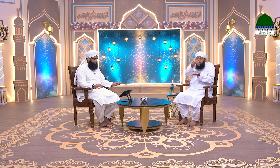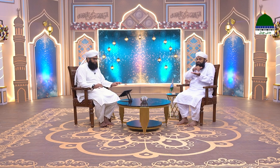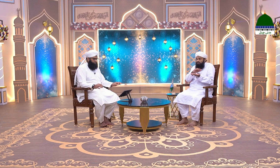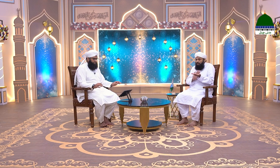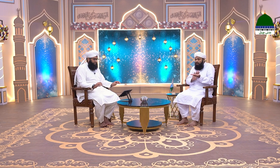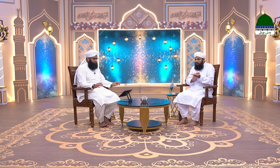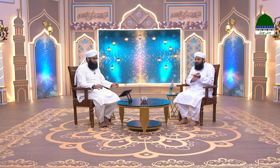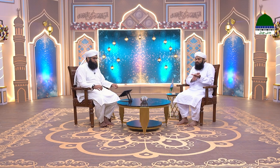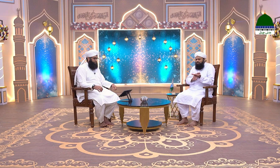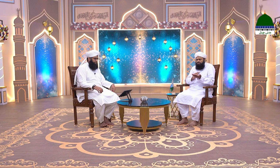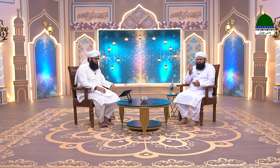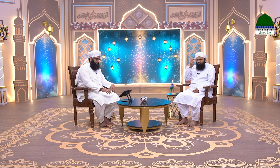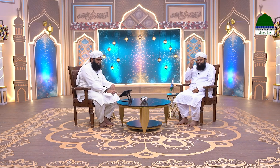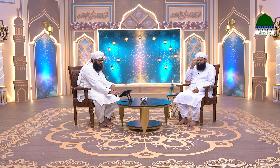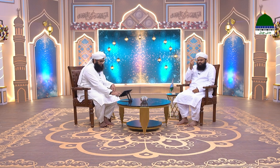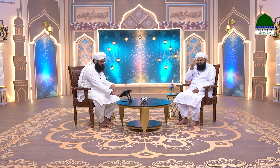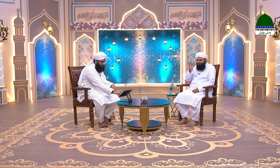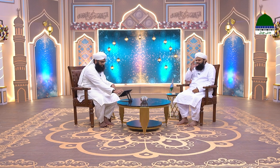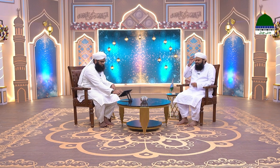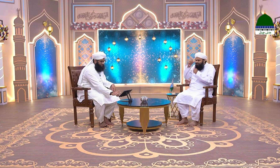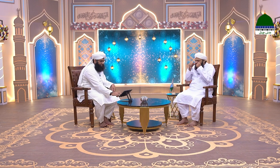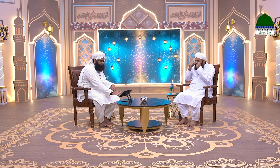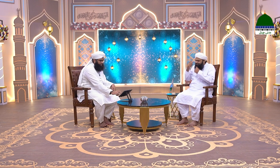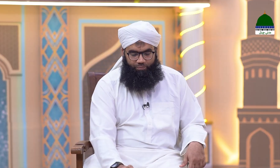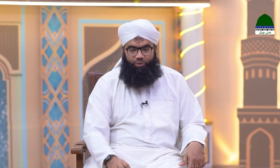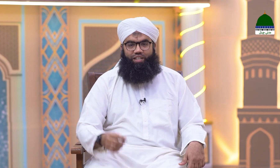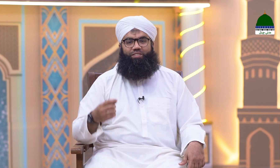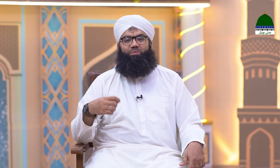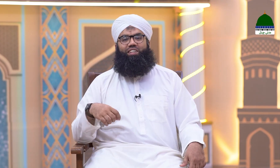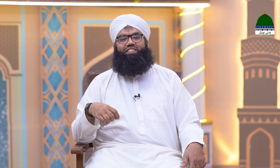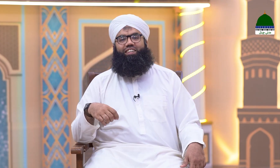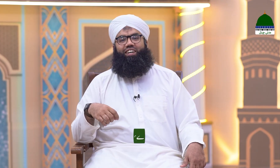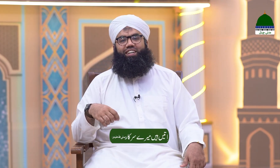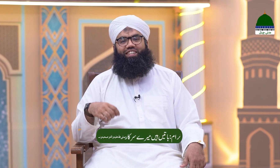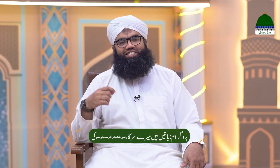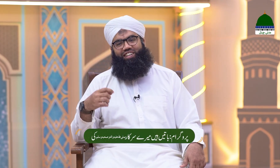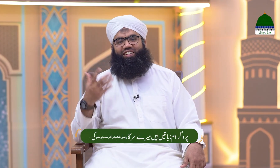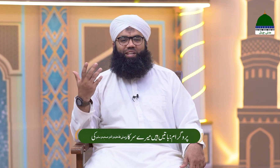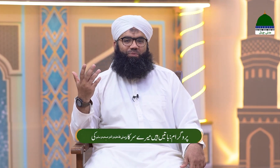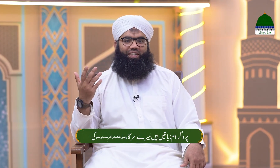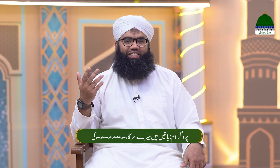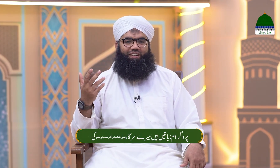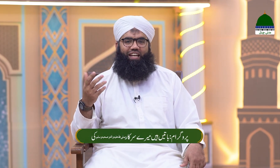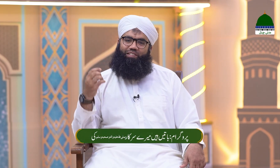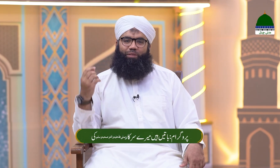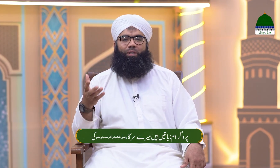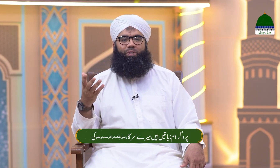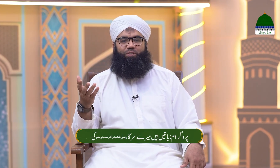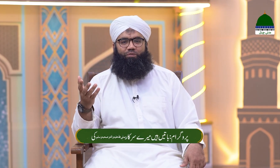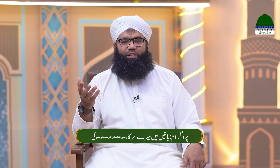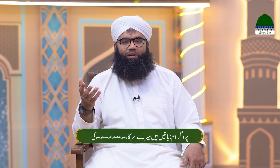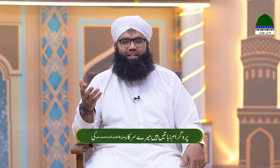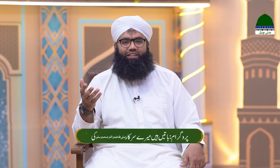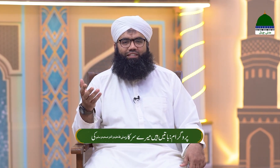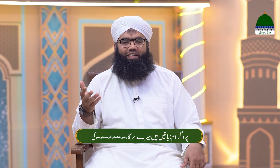ہر فرد کو یہی فیل ہوتا کہ سرکار علیہ الصلوۃ والسلام مجھے سب سے زیادہ چاہتے ہیں، سبحان اللہ۔ ایسی محبت